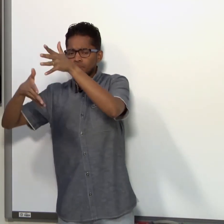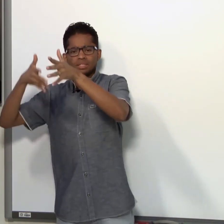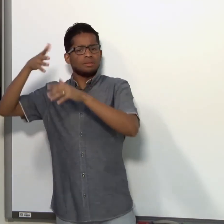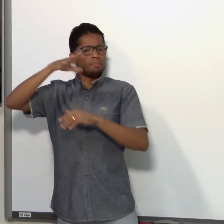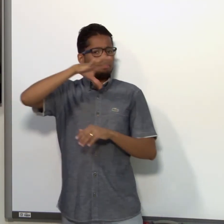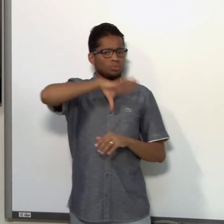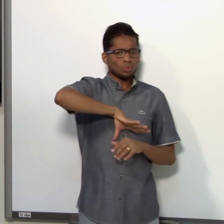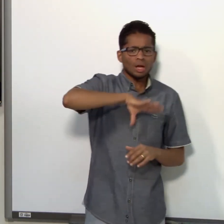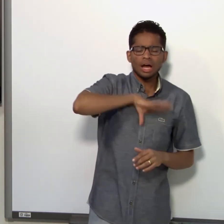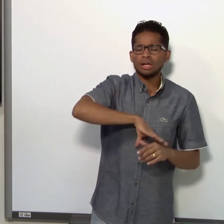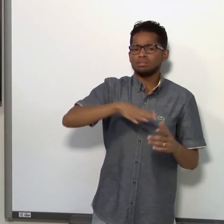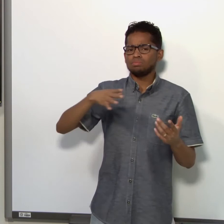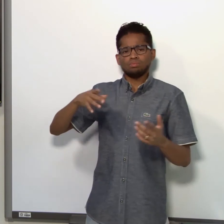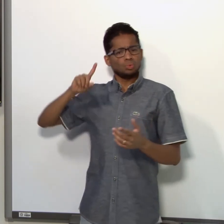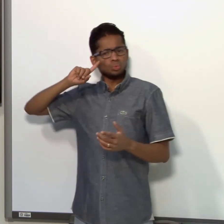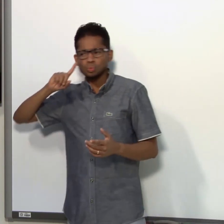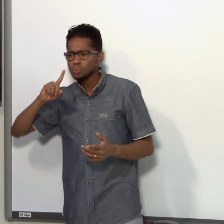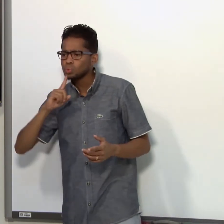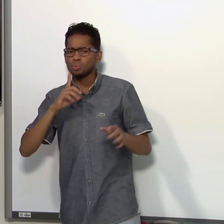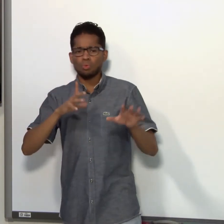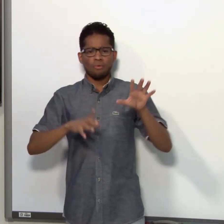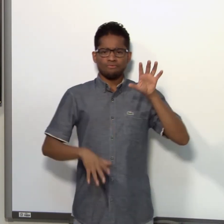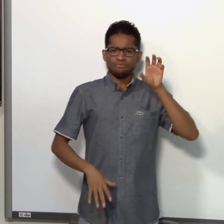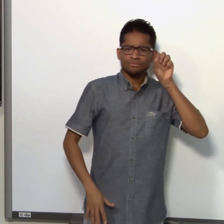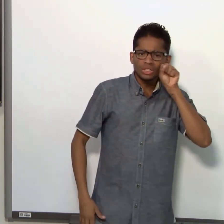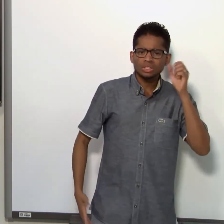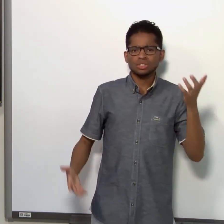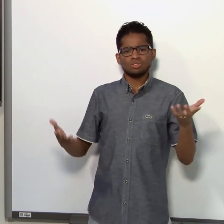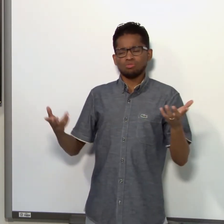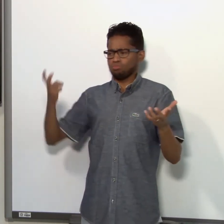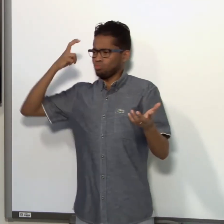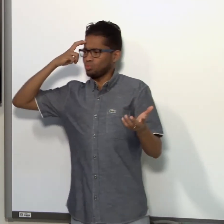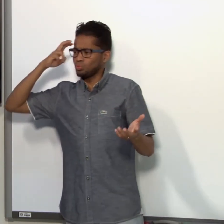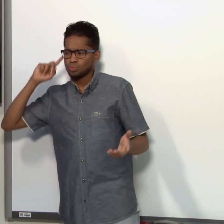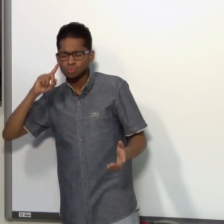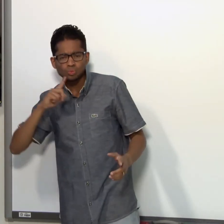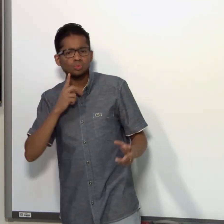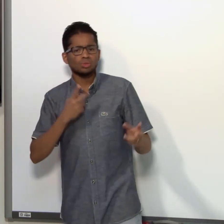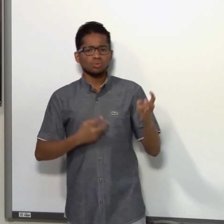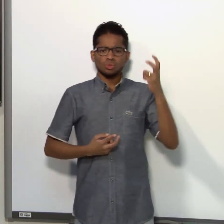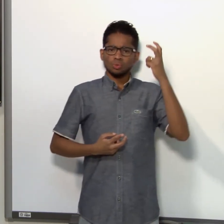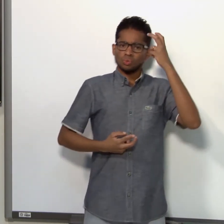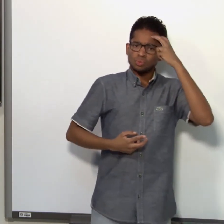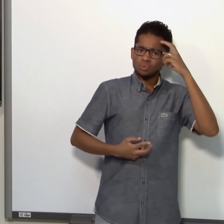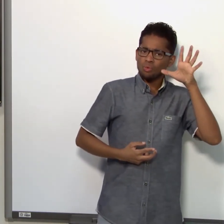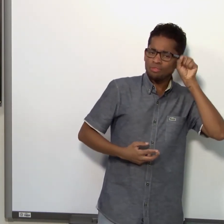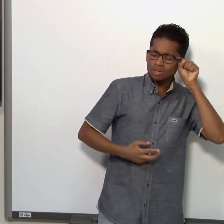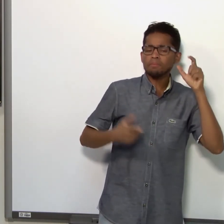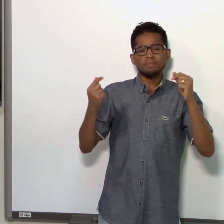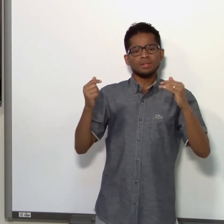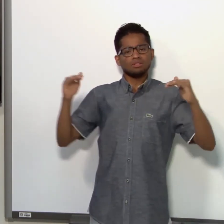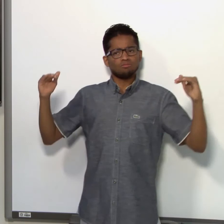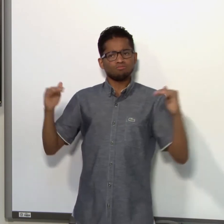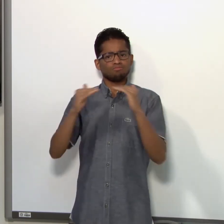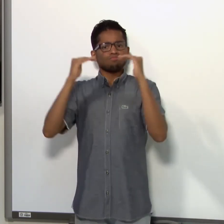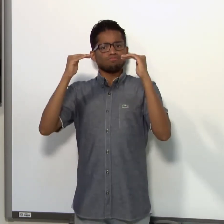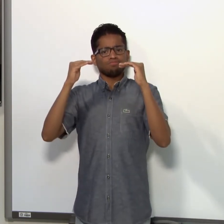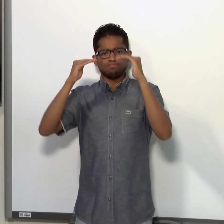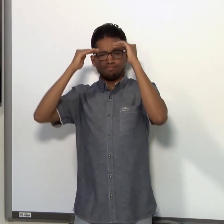É importante que haja o estímulo para a valorização das duas línguas de forma homogênea. A valorização do surdo,